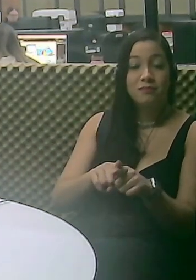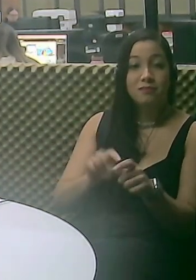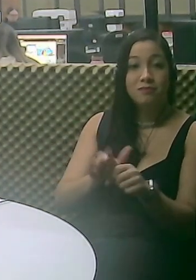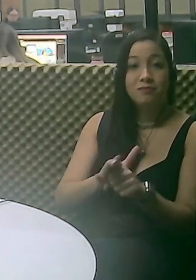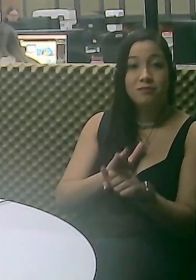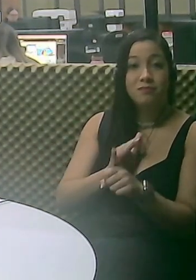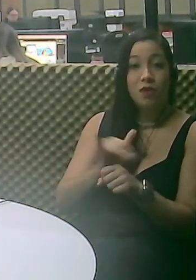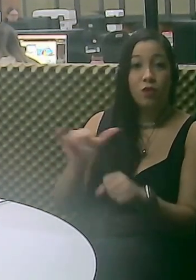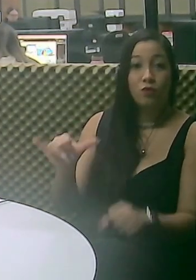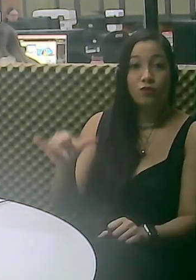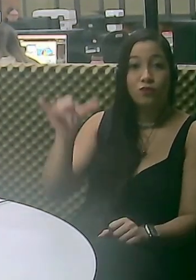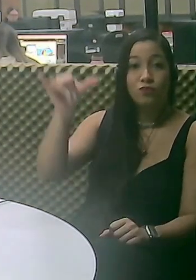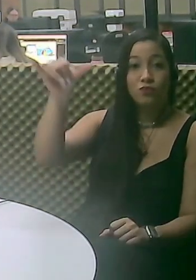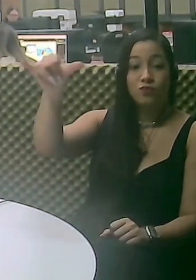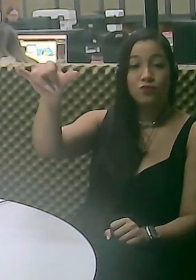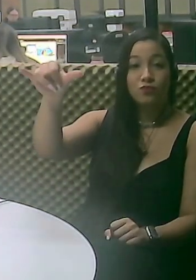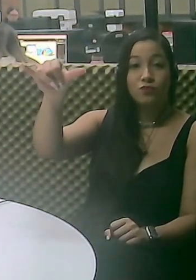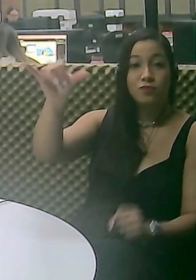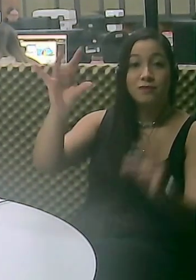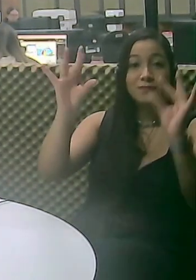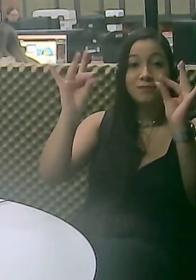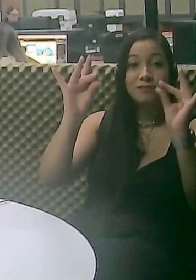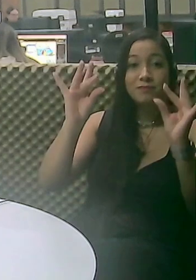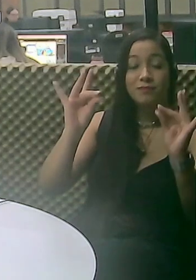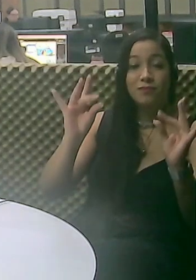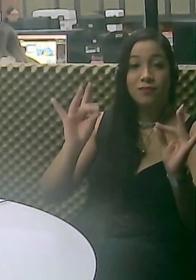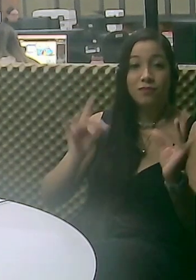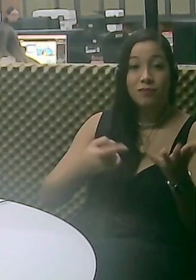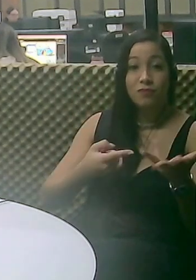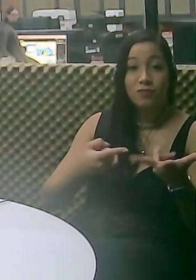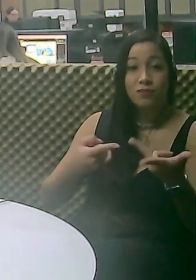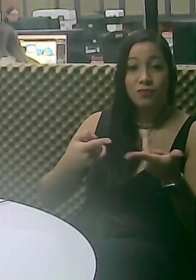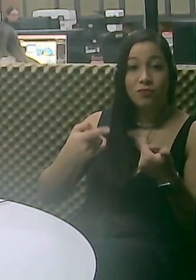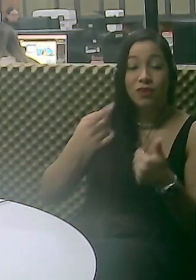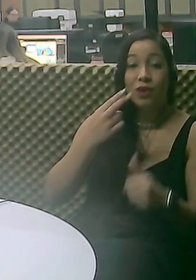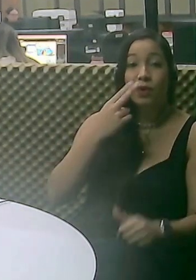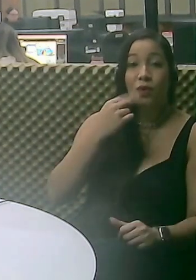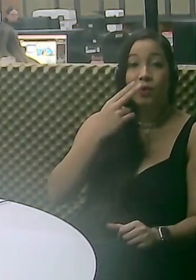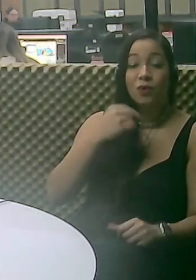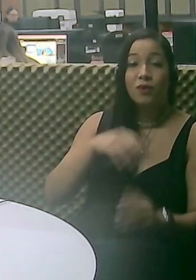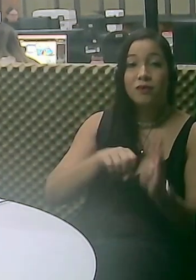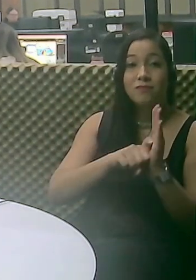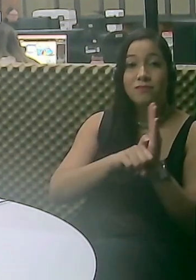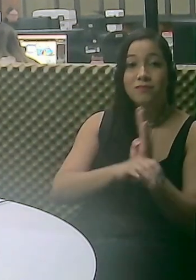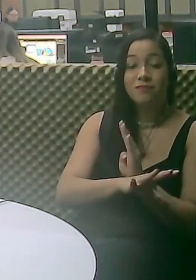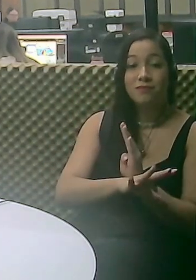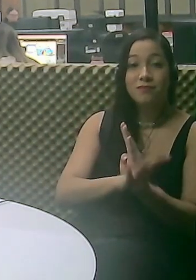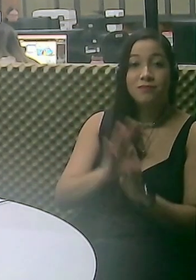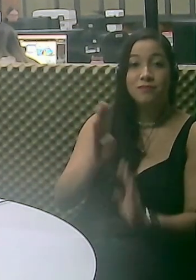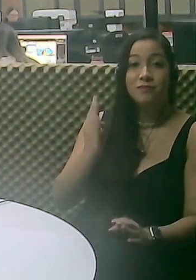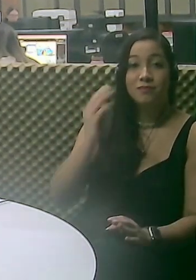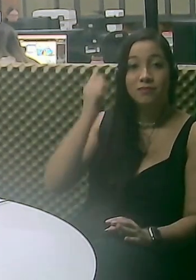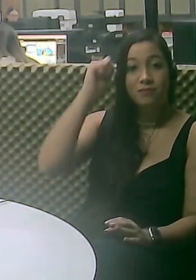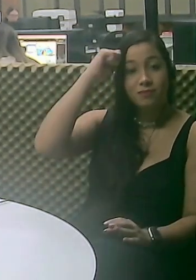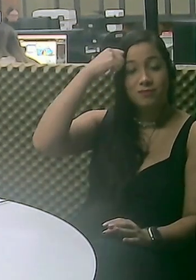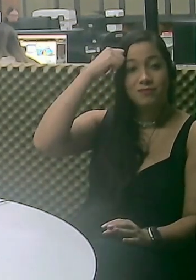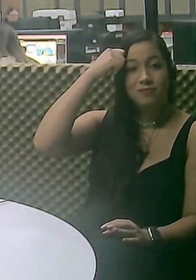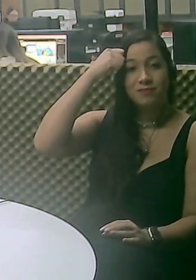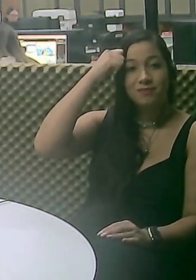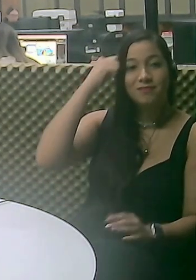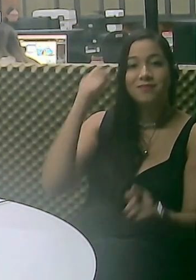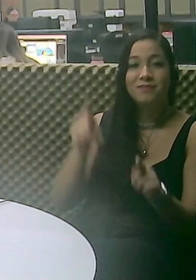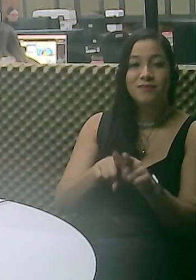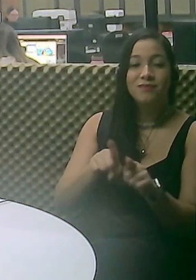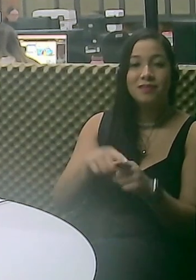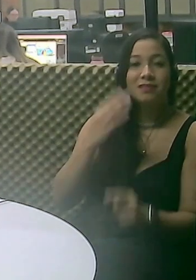de aeronaves. Para mais detalhes da variedade de nutrientes e benefícios provenientes do biocarvão e ficar por